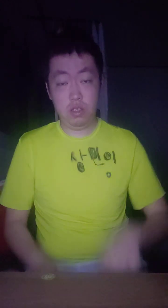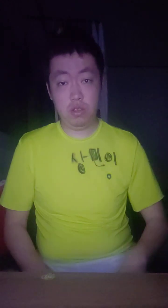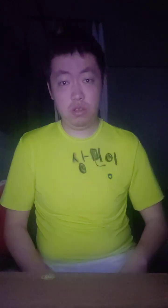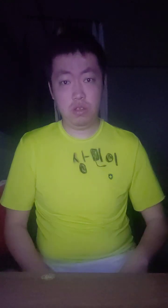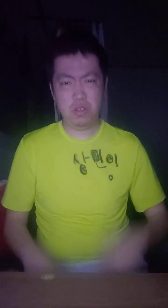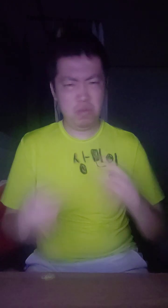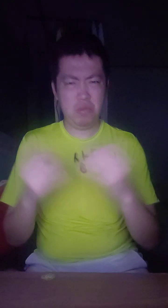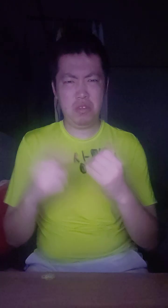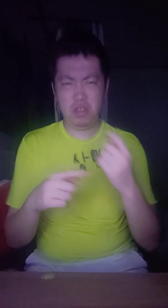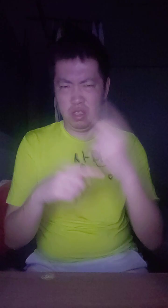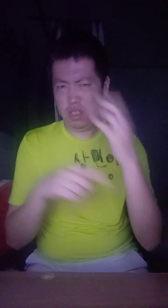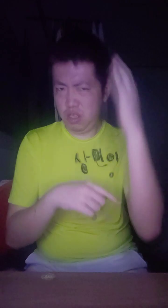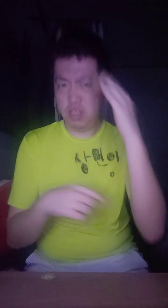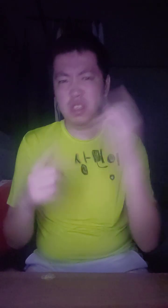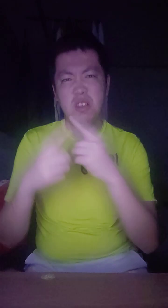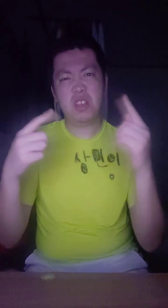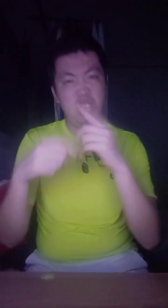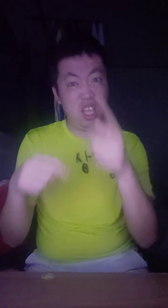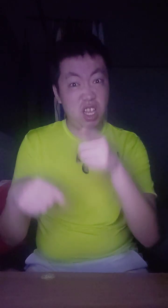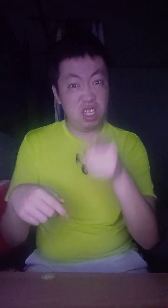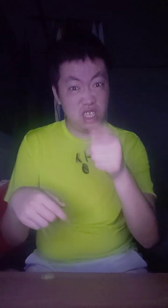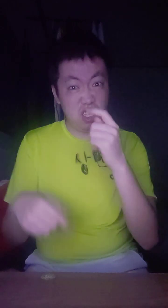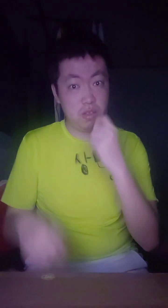못 일어나는 학생을 심하게 다그칩니다.